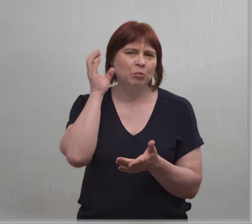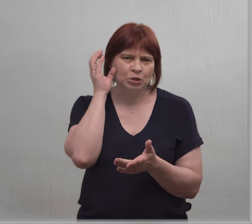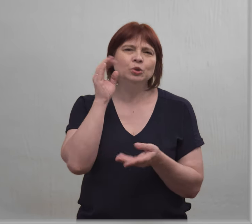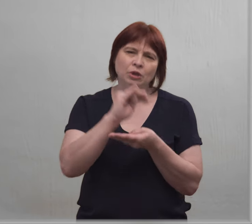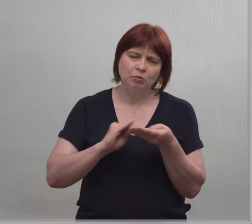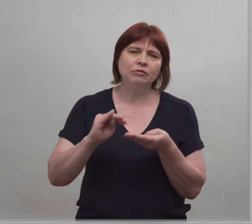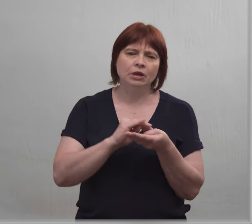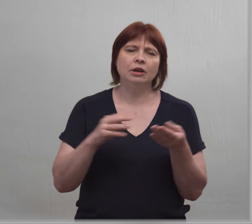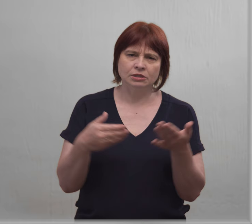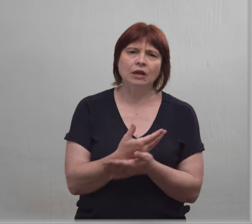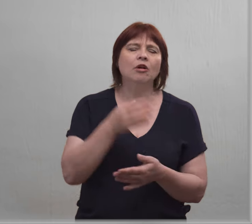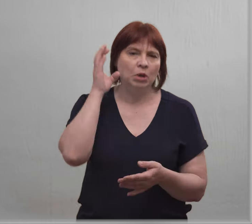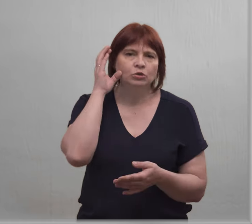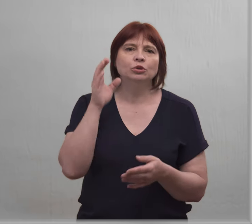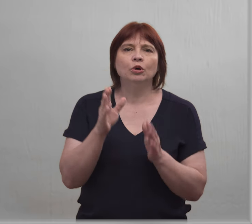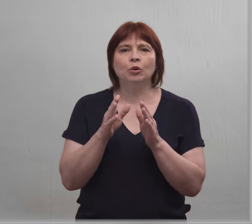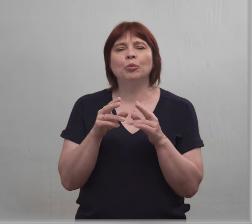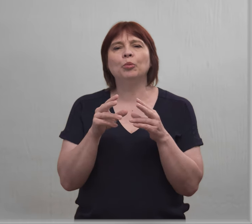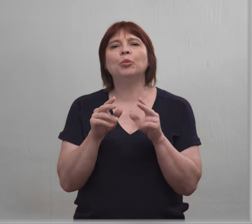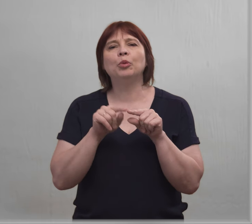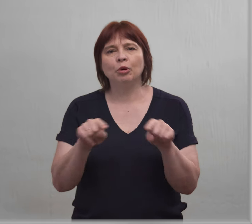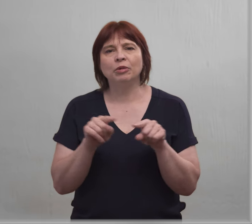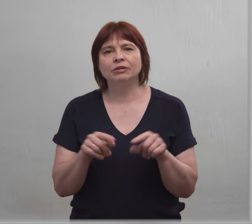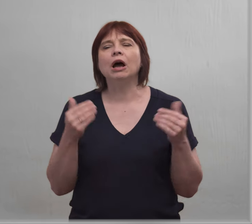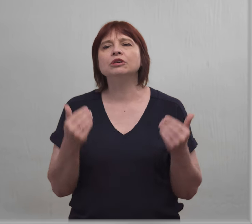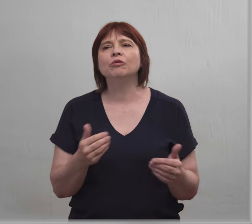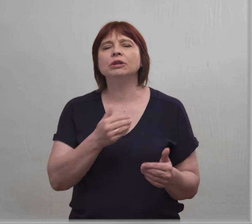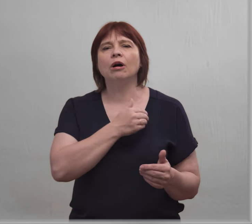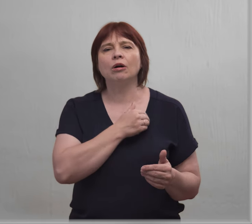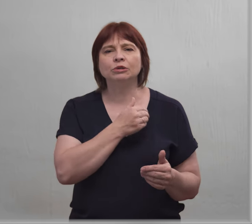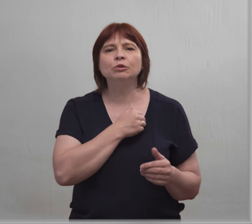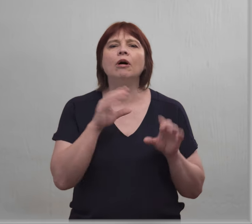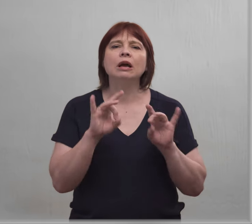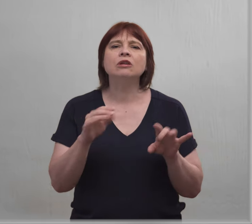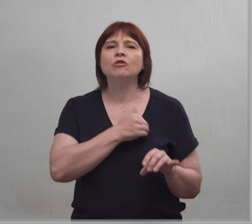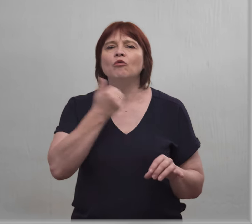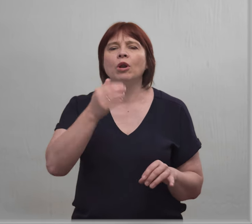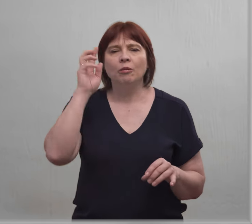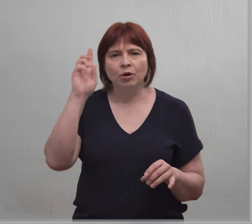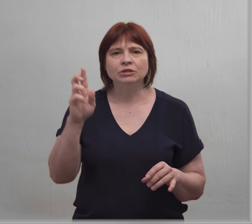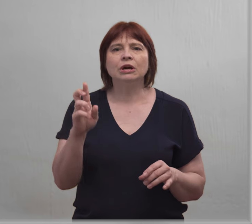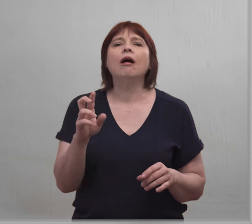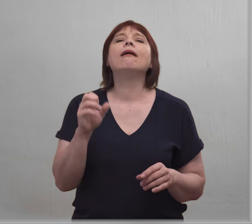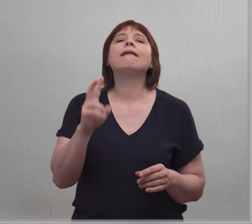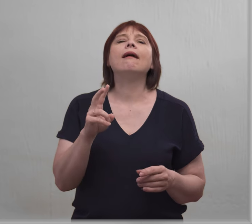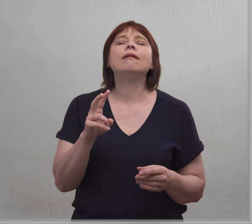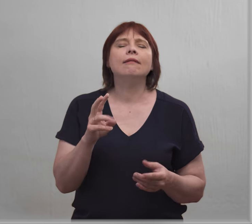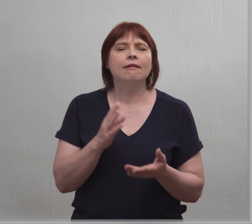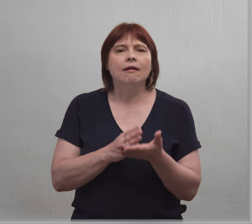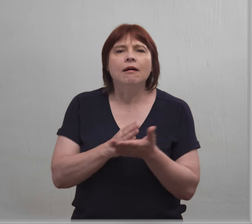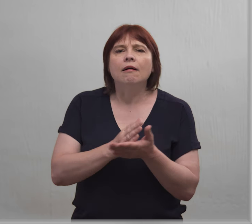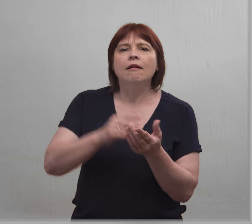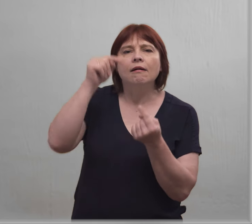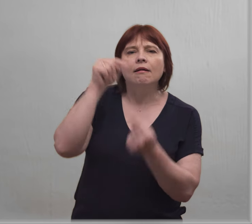пересмотри эту проповедь. Я бы хотел сегодня говорить о воле Божьей в контексте призвания Божьего для нашей жизни. И